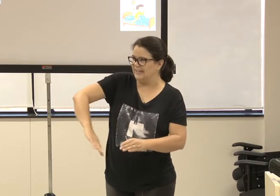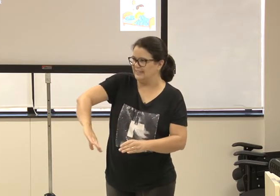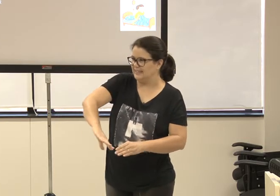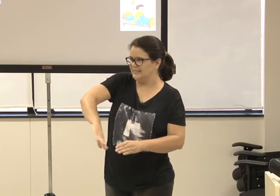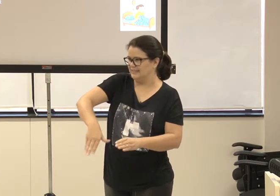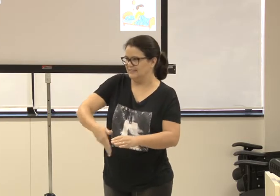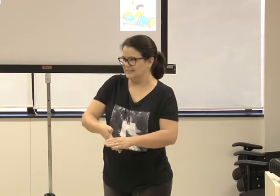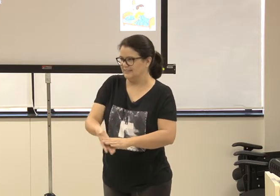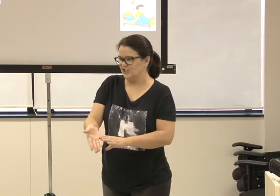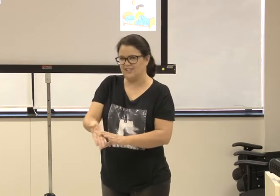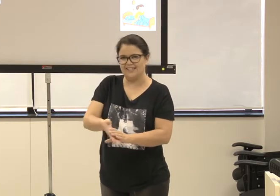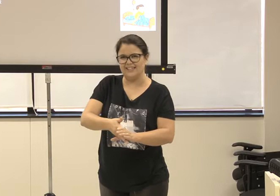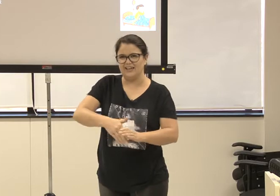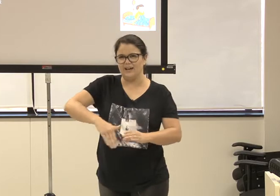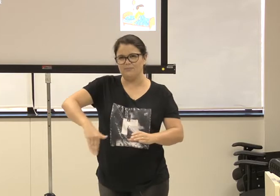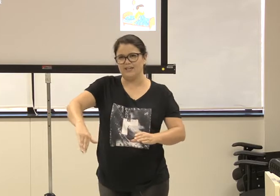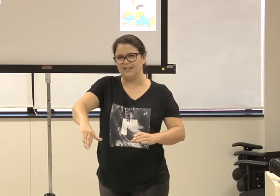preta, de cerâmica.